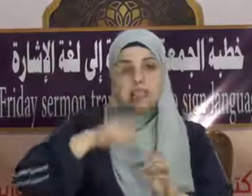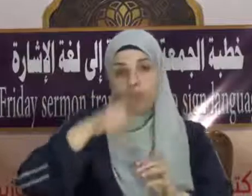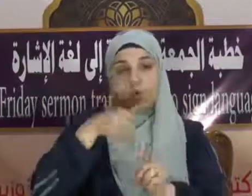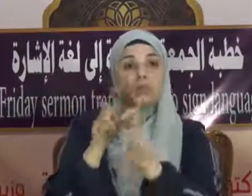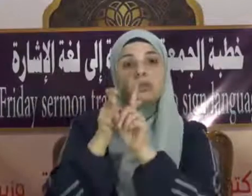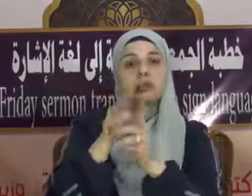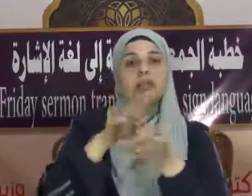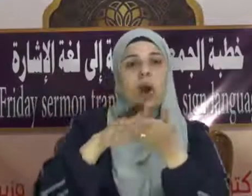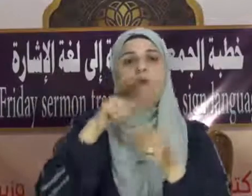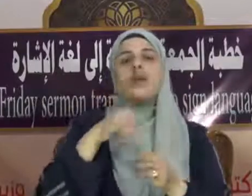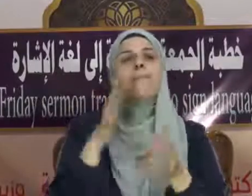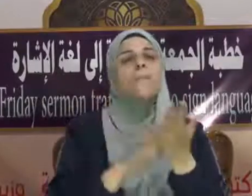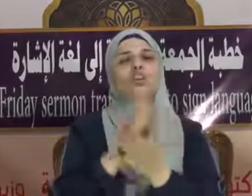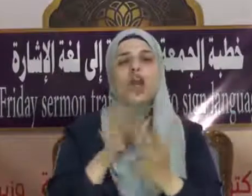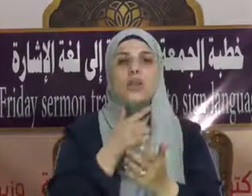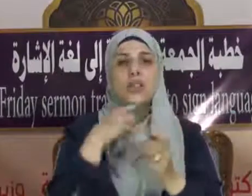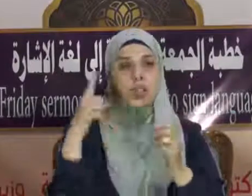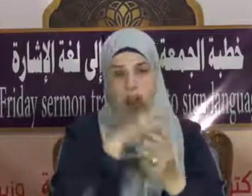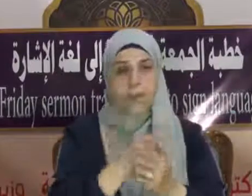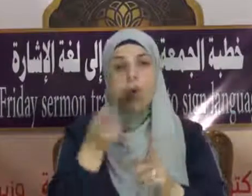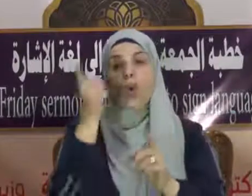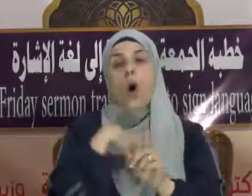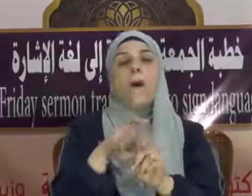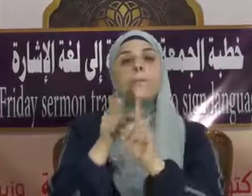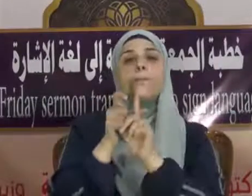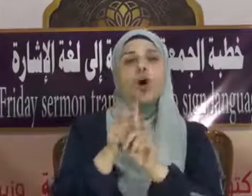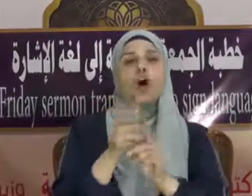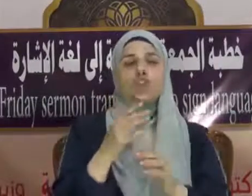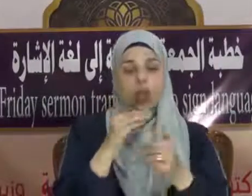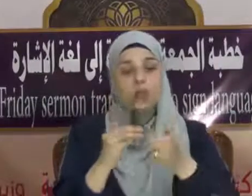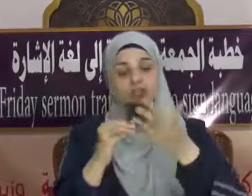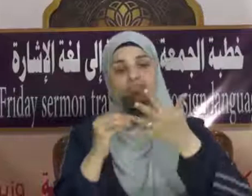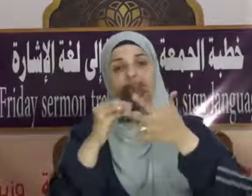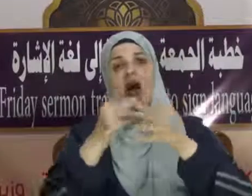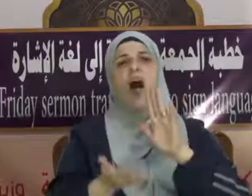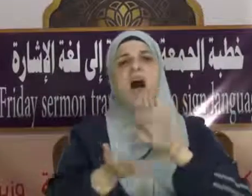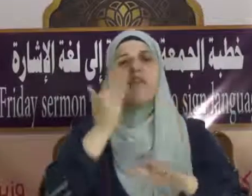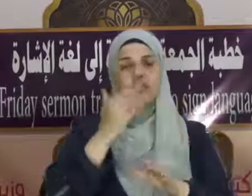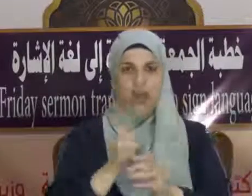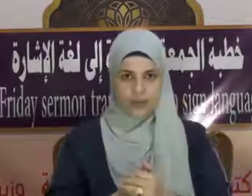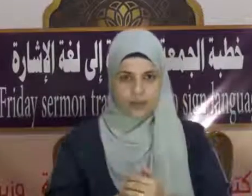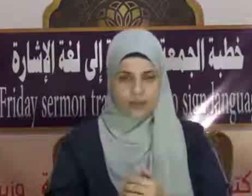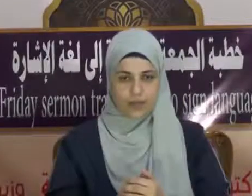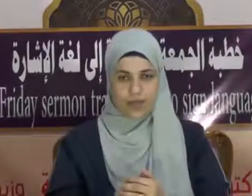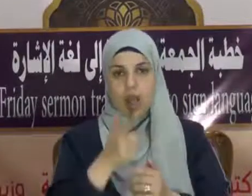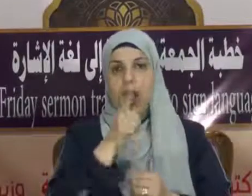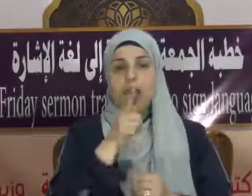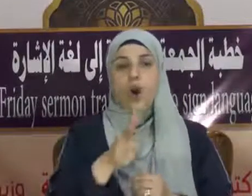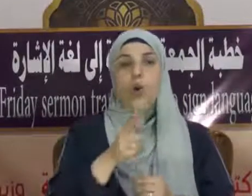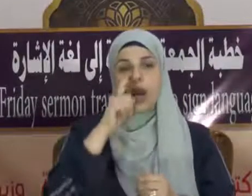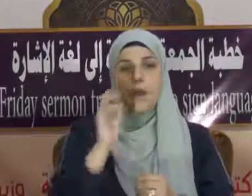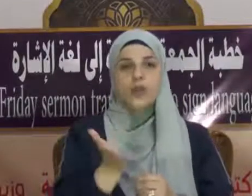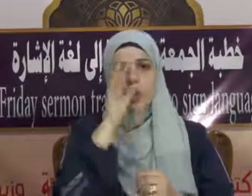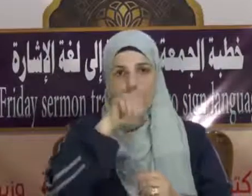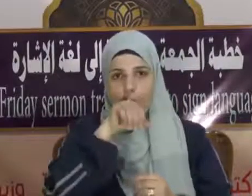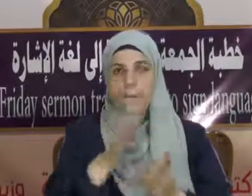في المهمات، ومراعاة أعلى درجات المروءة معه، حيث يقول نبينا